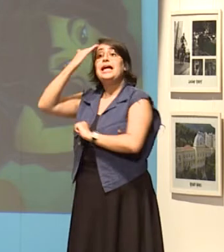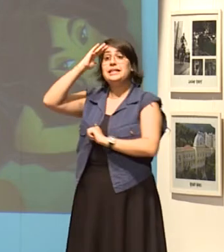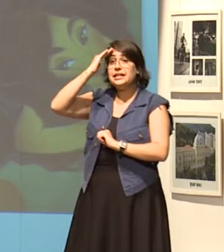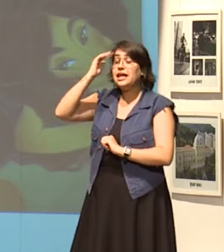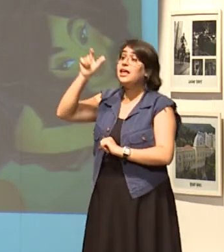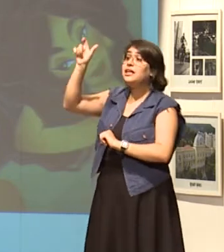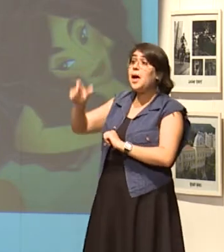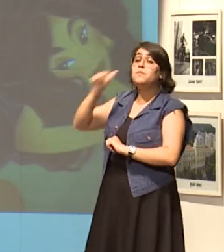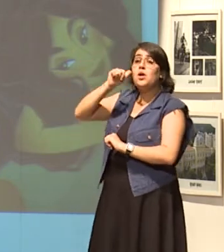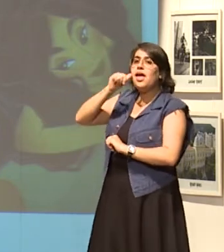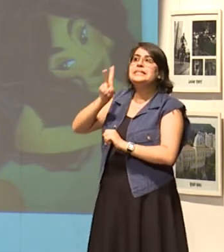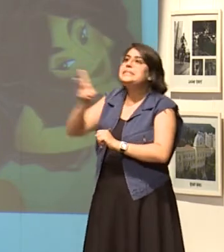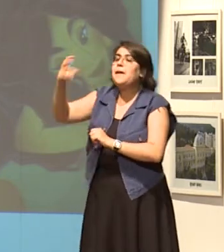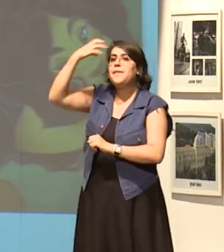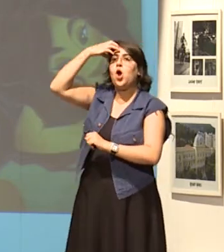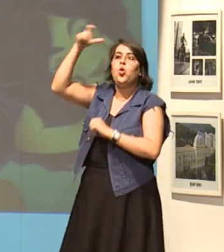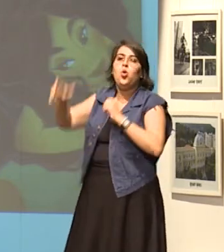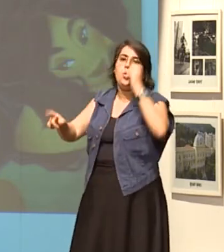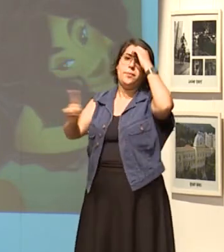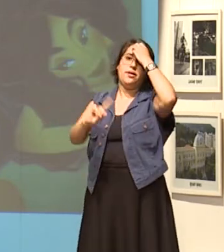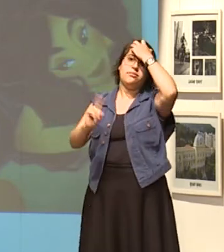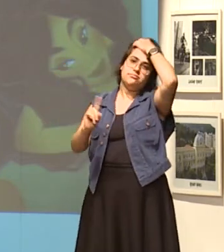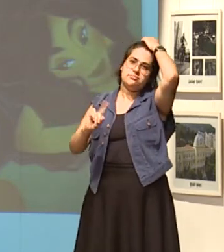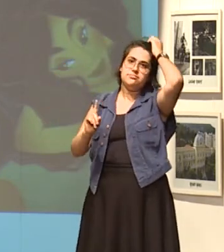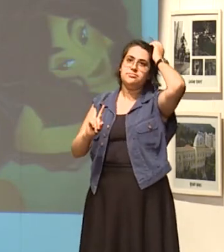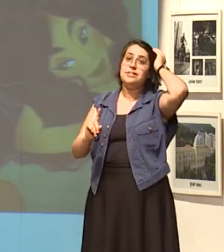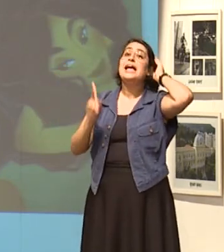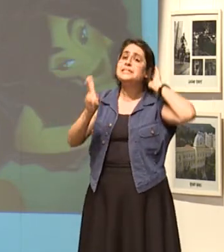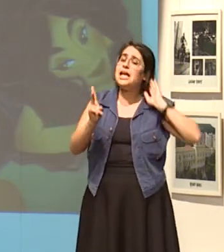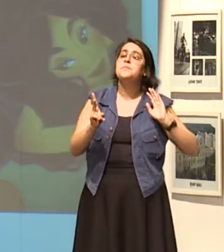Então, nós, mulheres, temos essa sororidade, entender que a culpa não é da outra mulher.